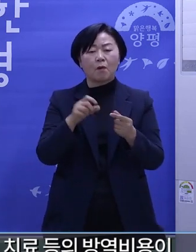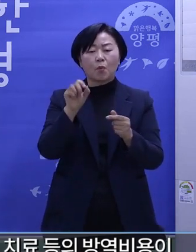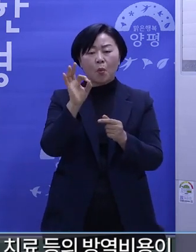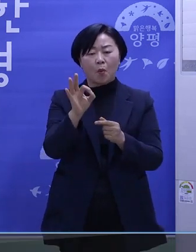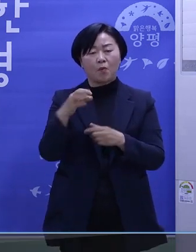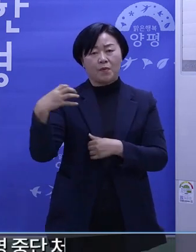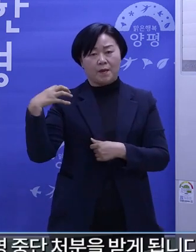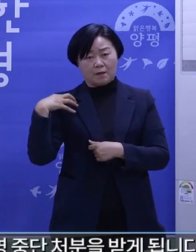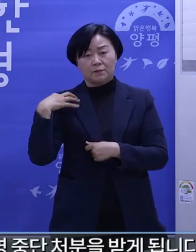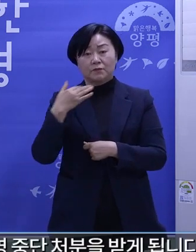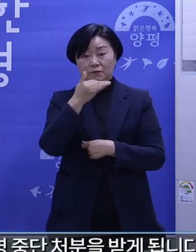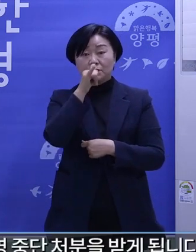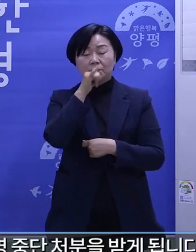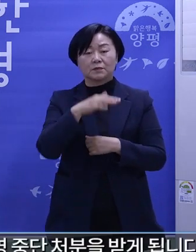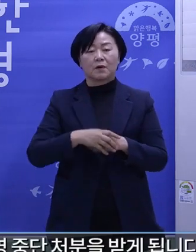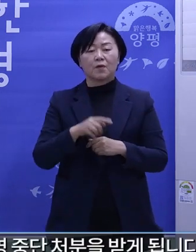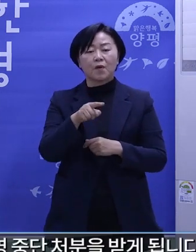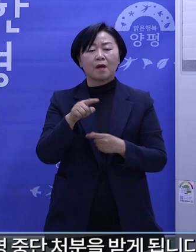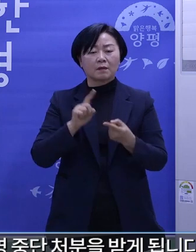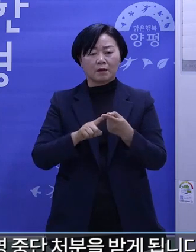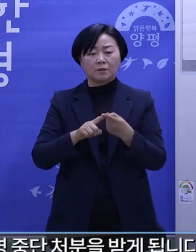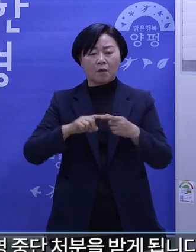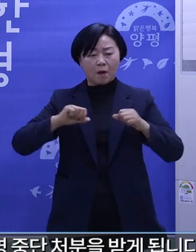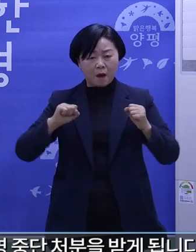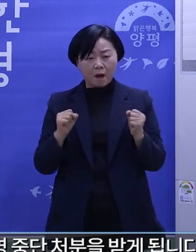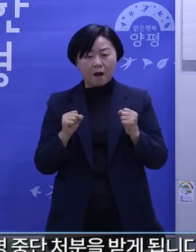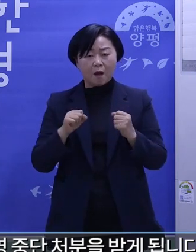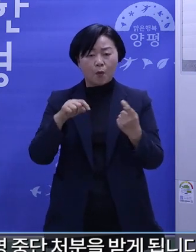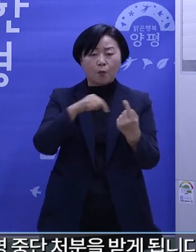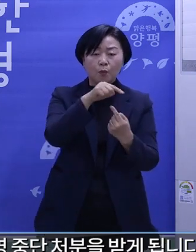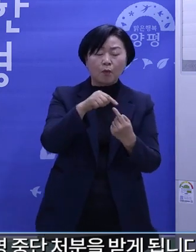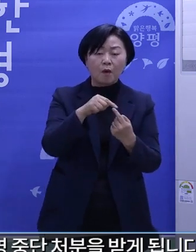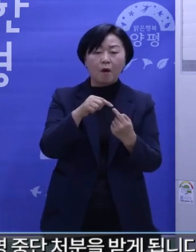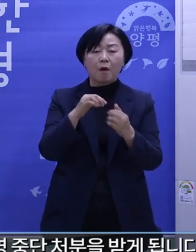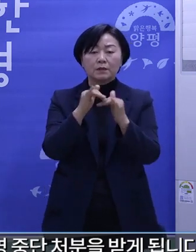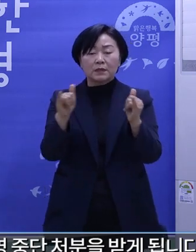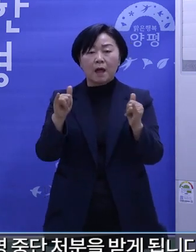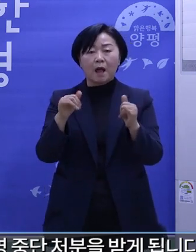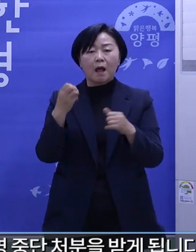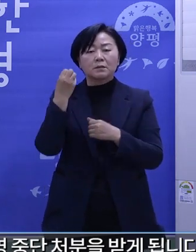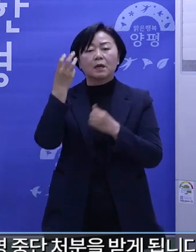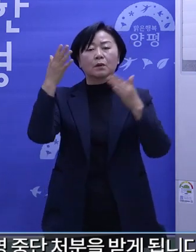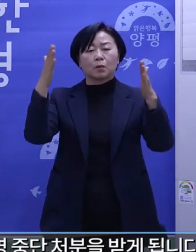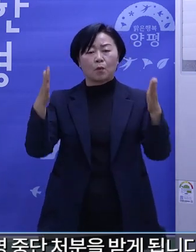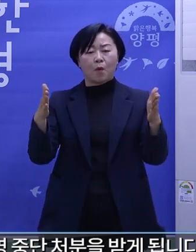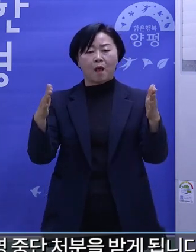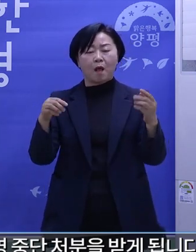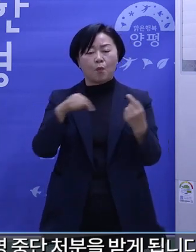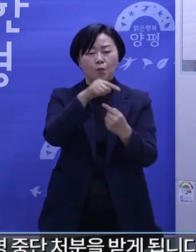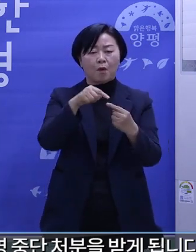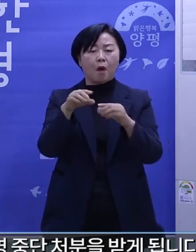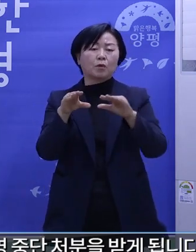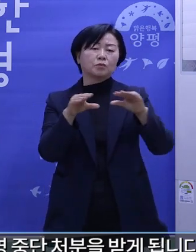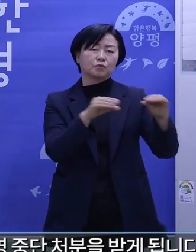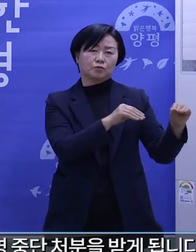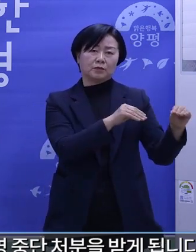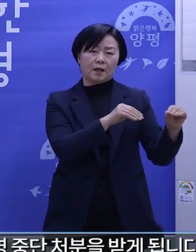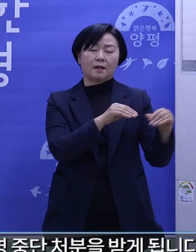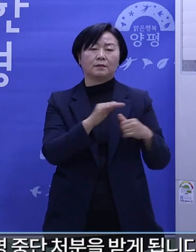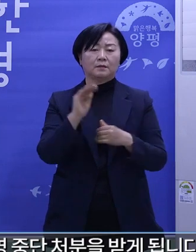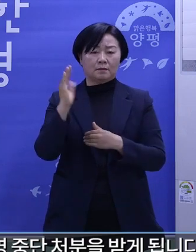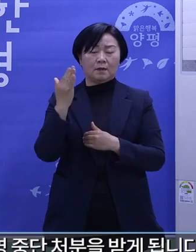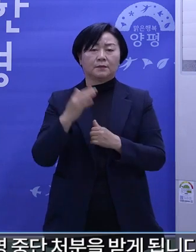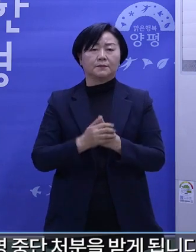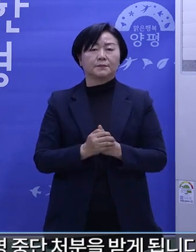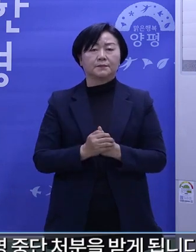있습니다. 또한 이 조치를 따르지 않는 운영자는 3개월 이내에 운영 중단 처분을